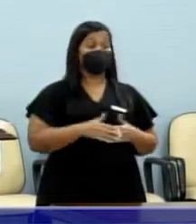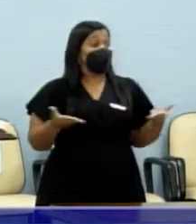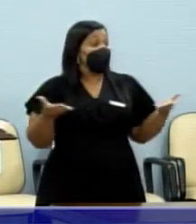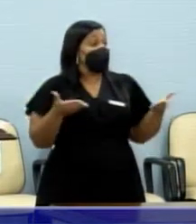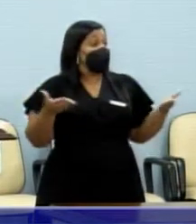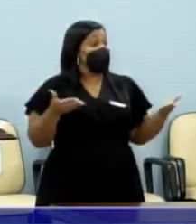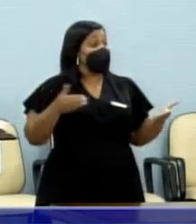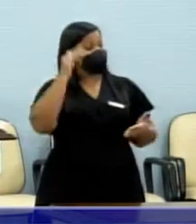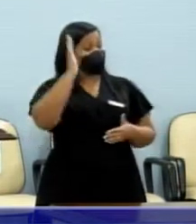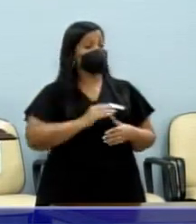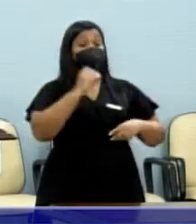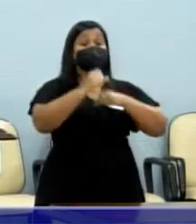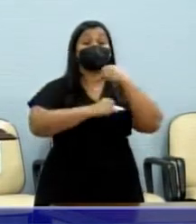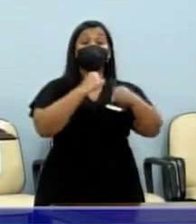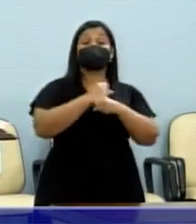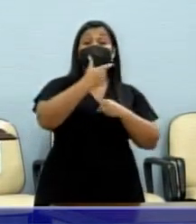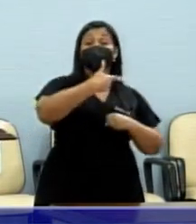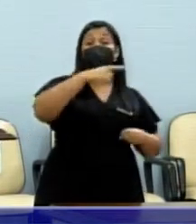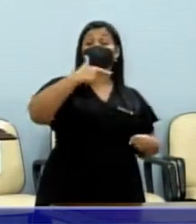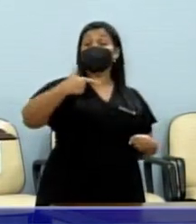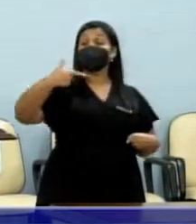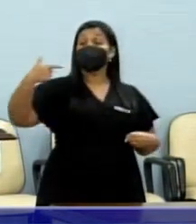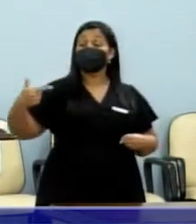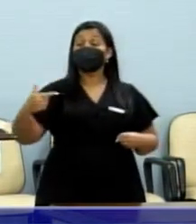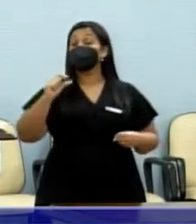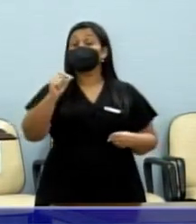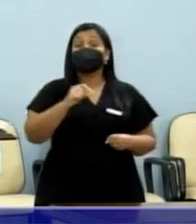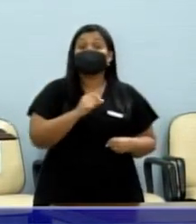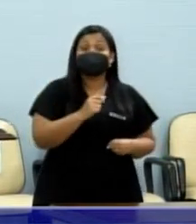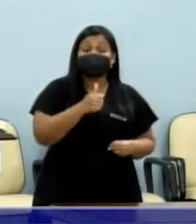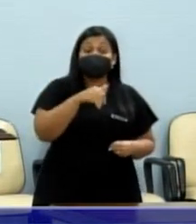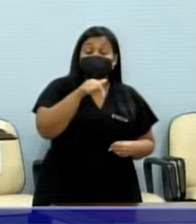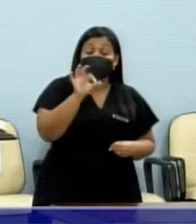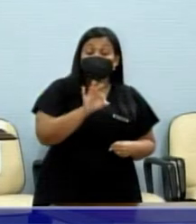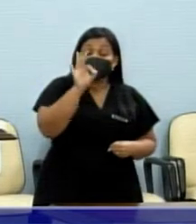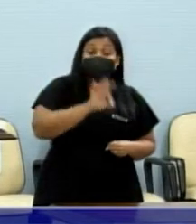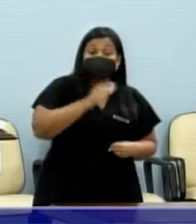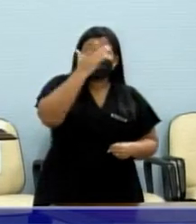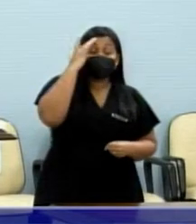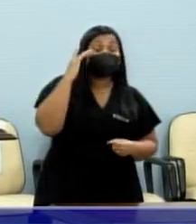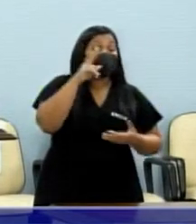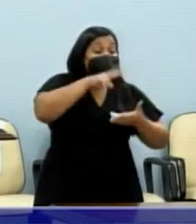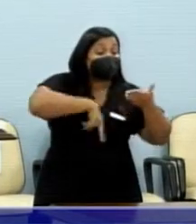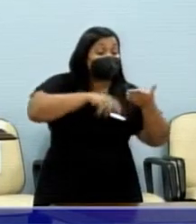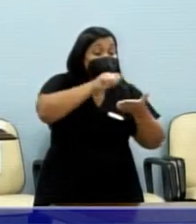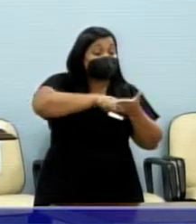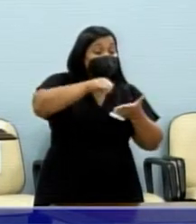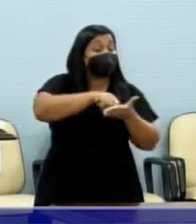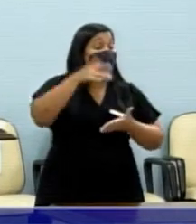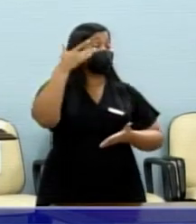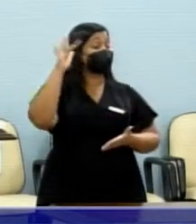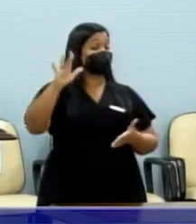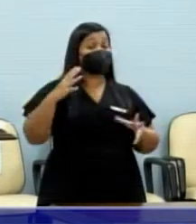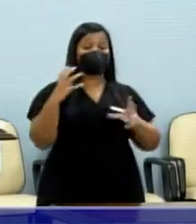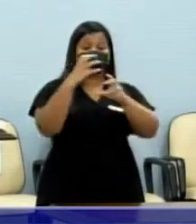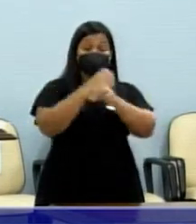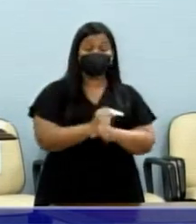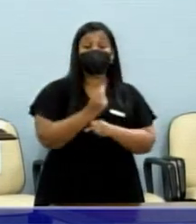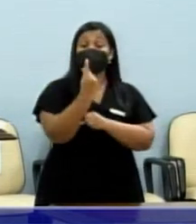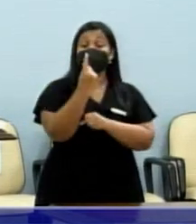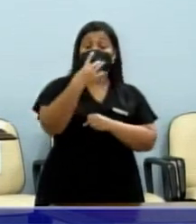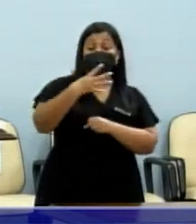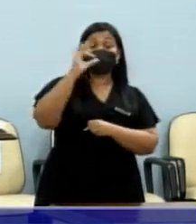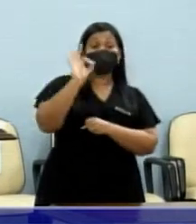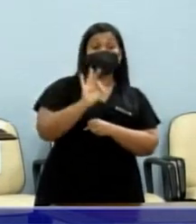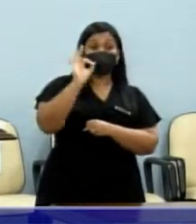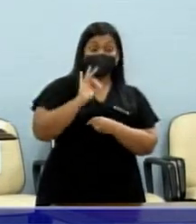hoje, em 2022, tem 7% de brasileiros analfabetos. E se a gente fizer o recorte na região Nordeste, esse número chega a 14%. E